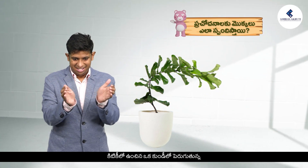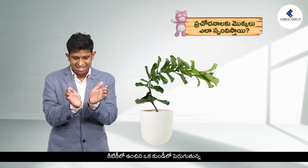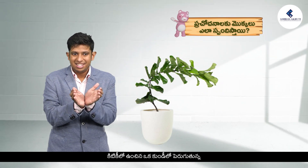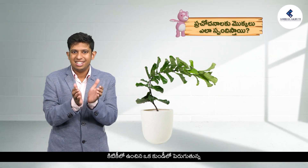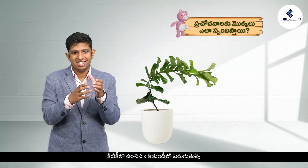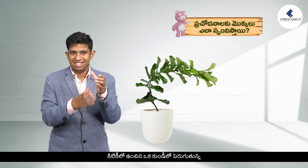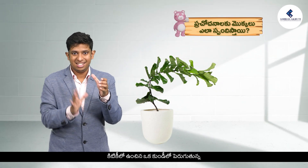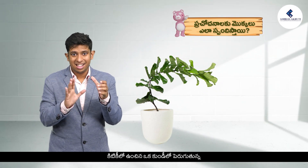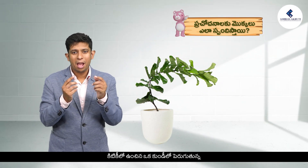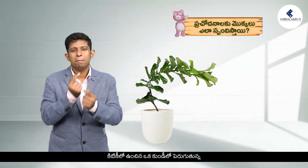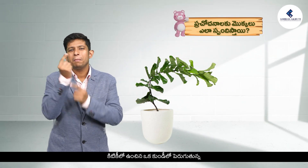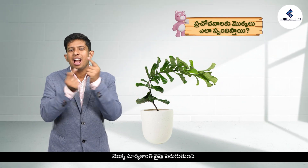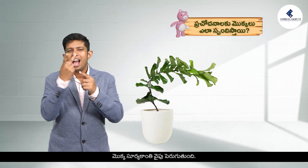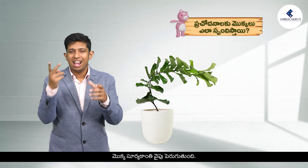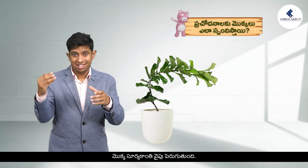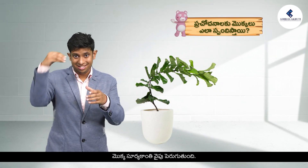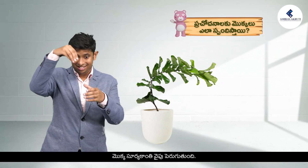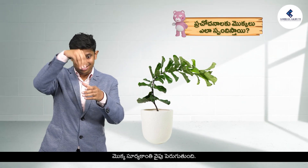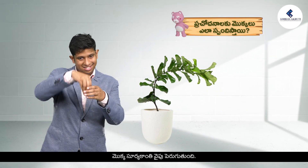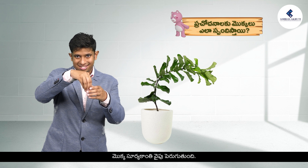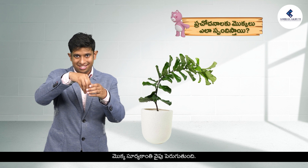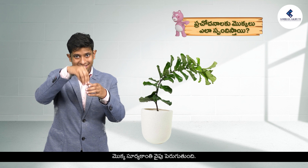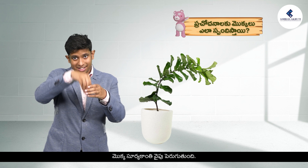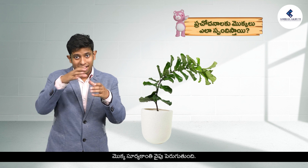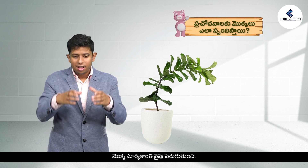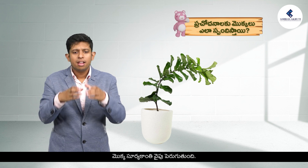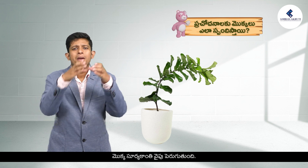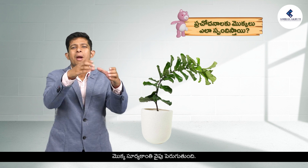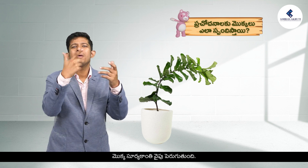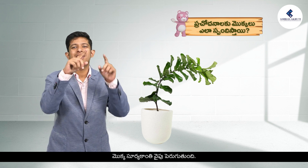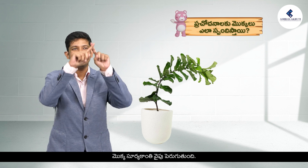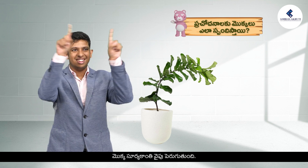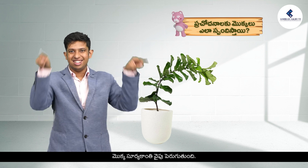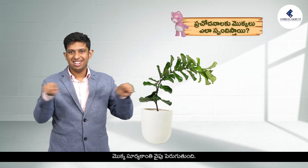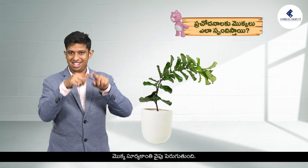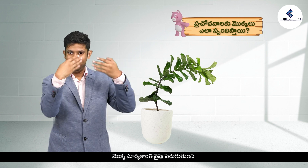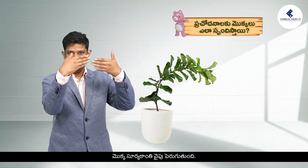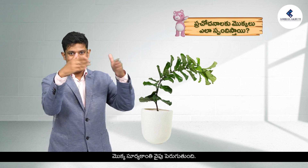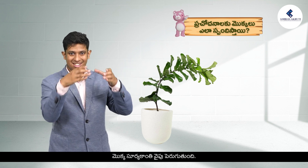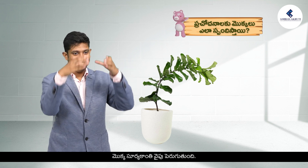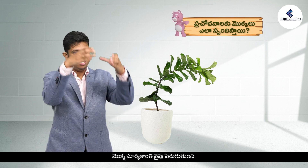కిటికీలో ఉంచిన ఒక కుండీలో పెరుగుతున్న మొక్క సూర్యకాంతి వైపు పెరుగుతుంది.